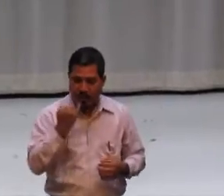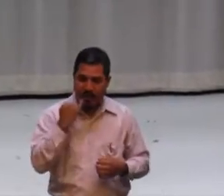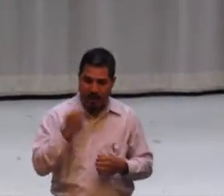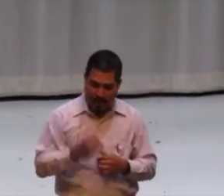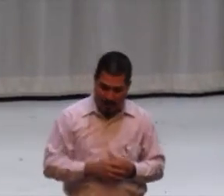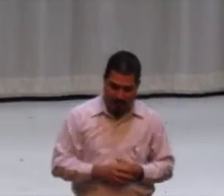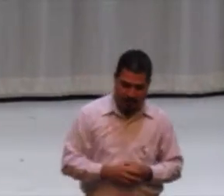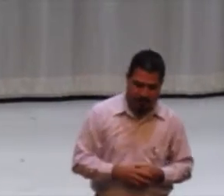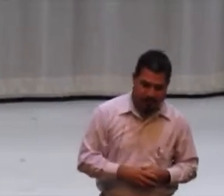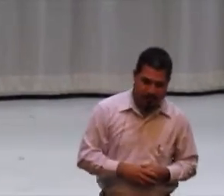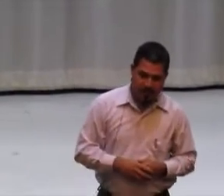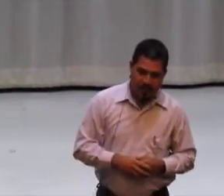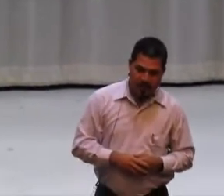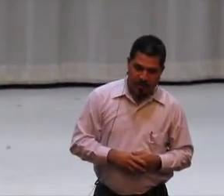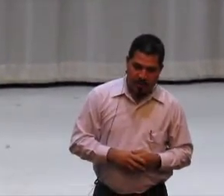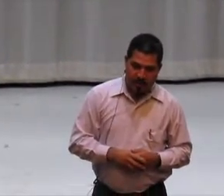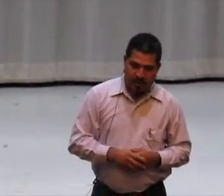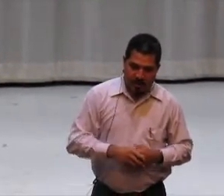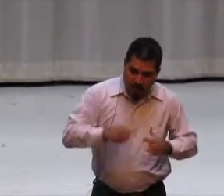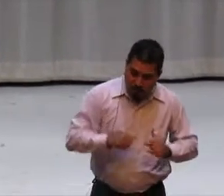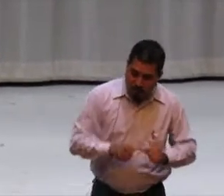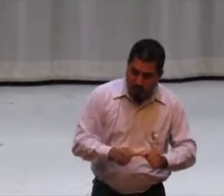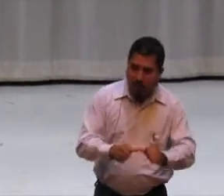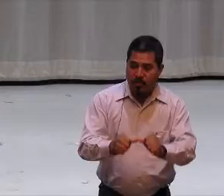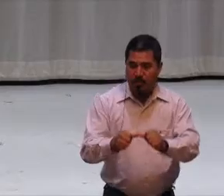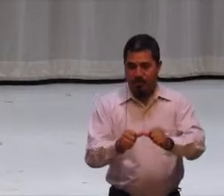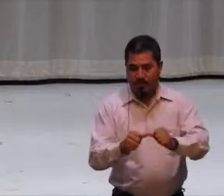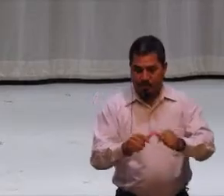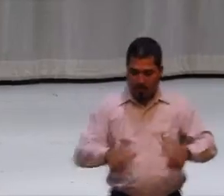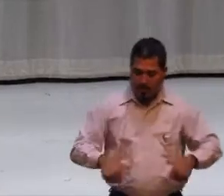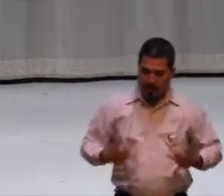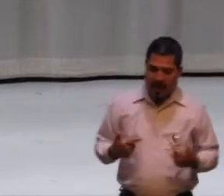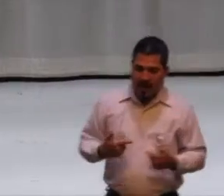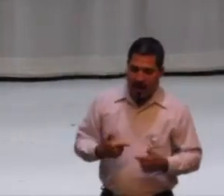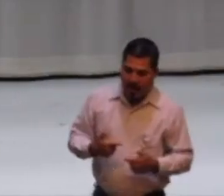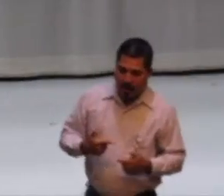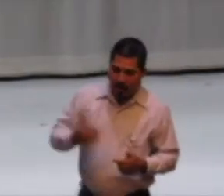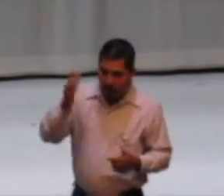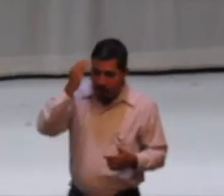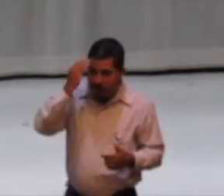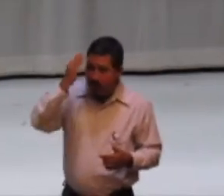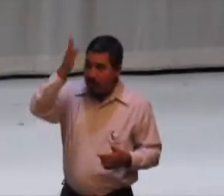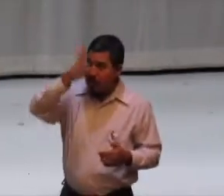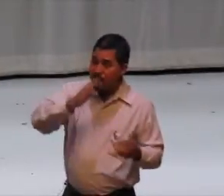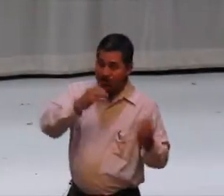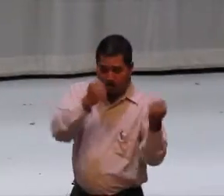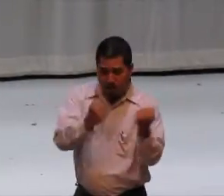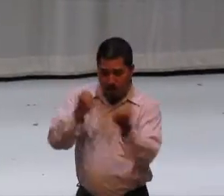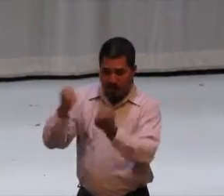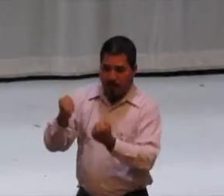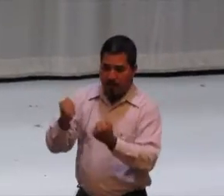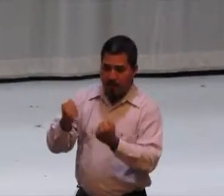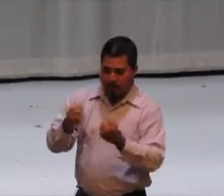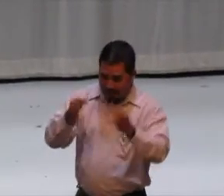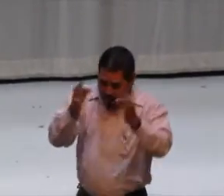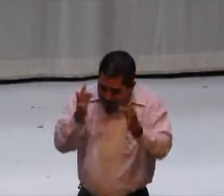pueblo de Israel. Y continuó su vida conociendo a Dios todopoderoso,